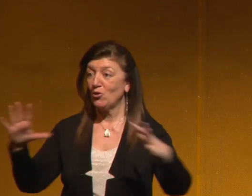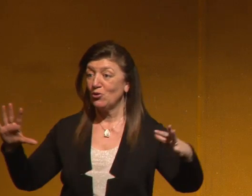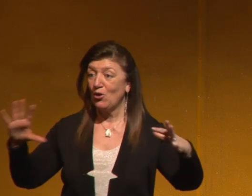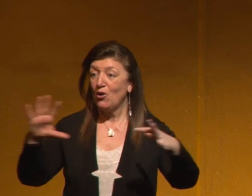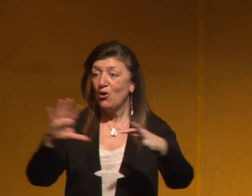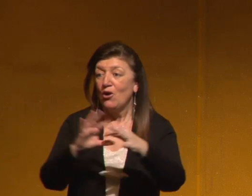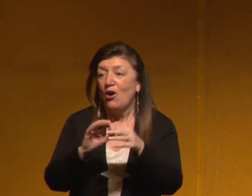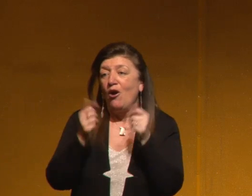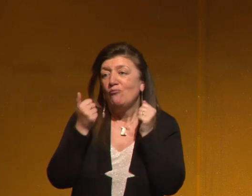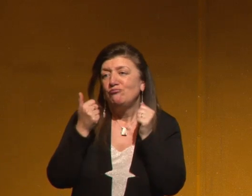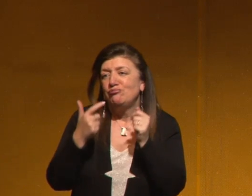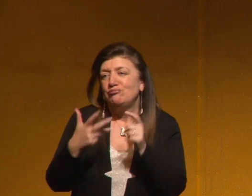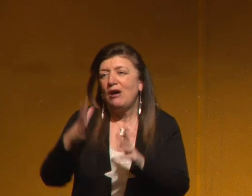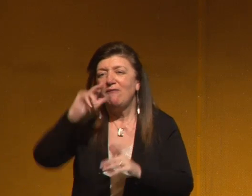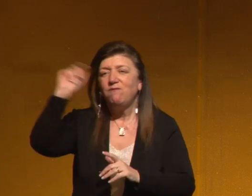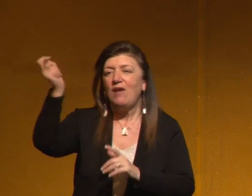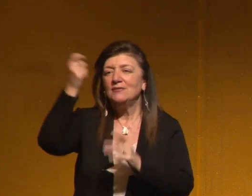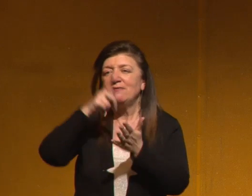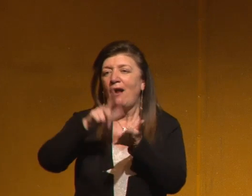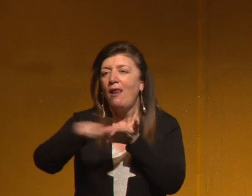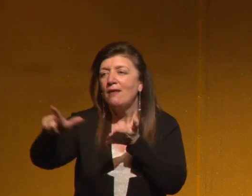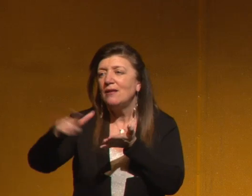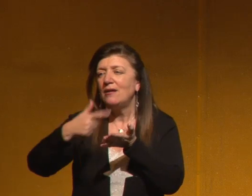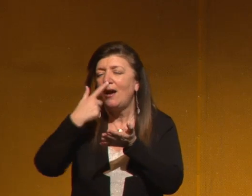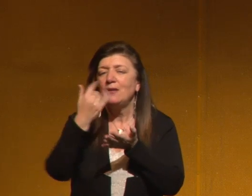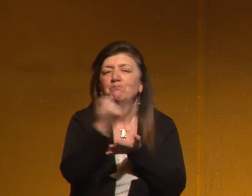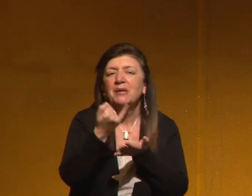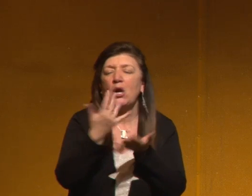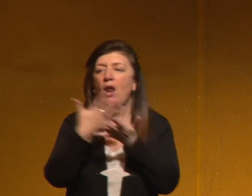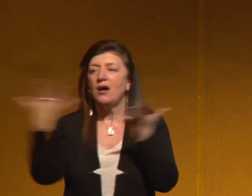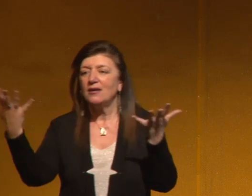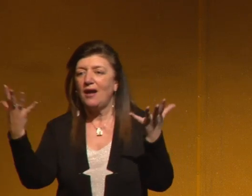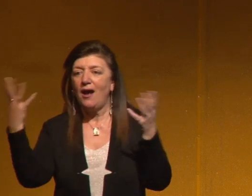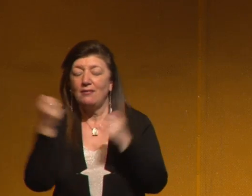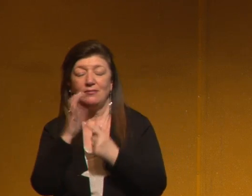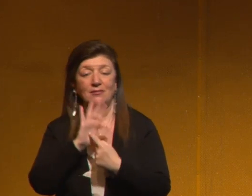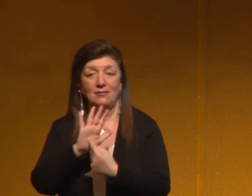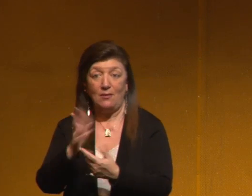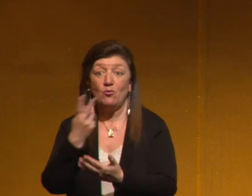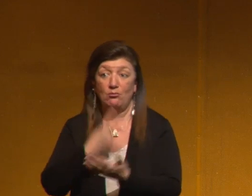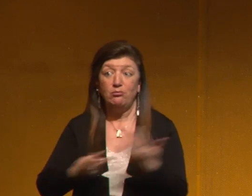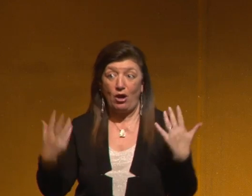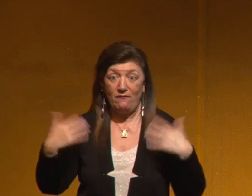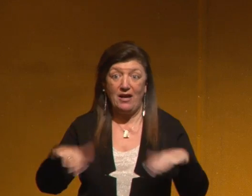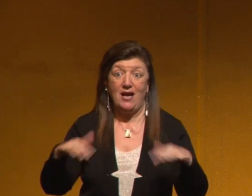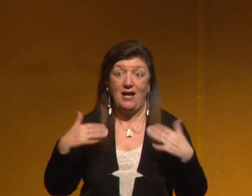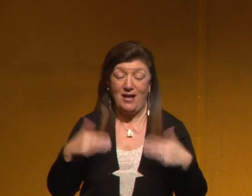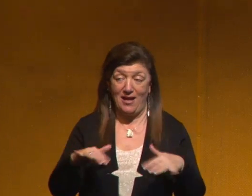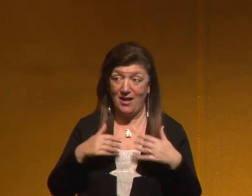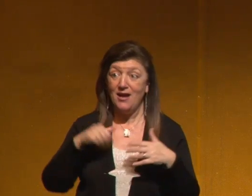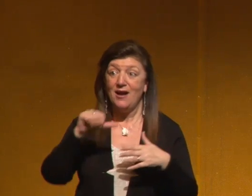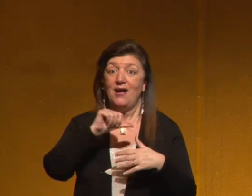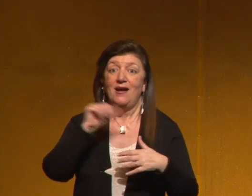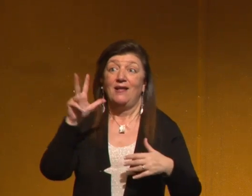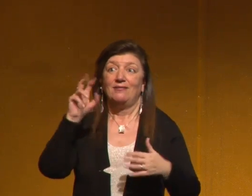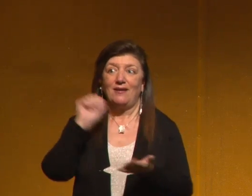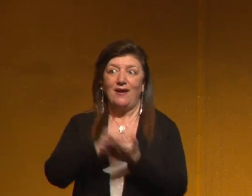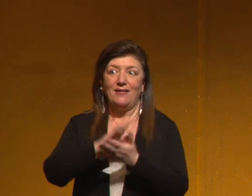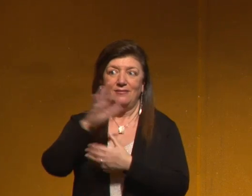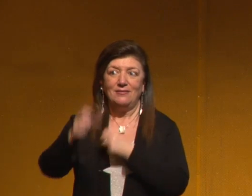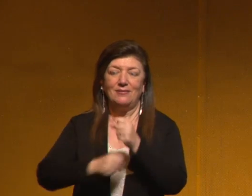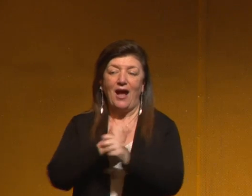festival letterari piccoli grandi che ci sono in giro per il paese attraverso me è una prova che non è soltanto un ricorrenze 30 anni ma è